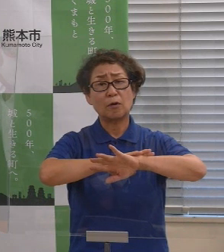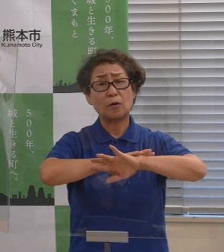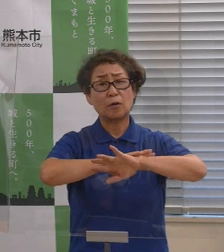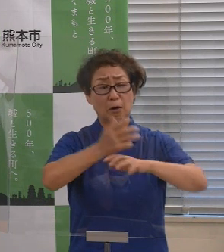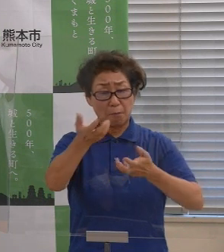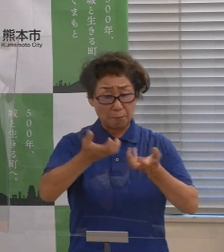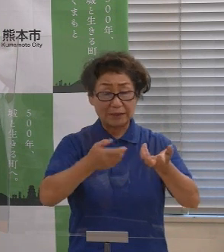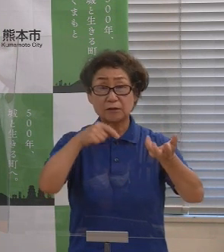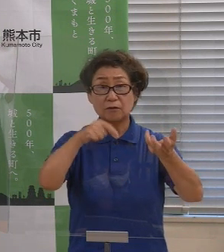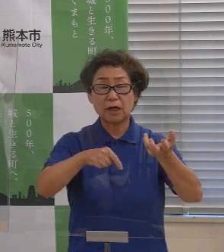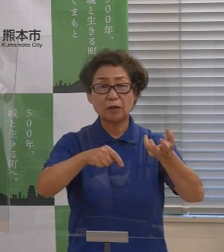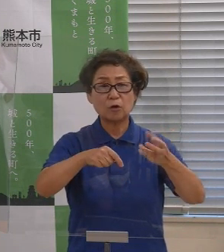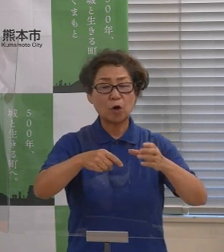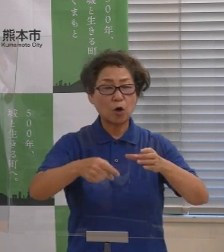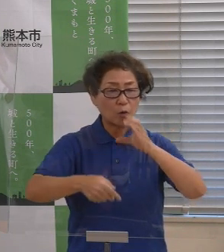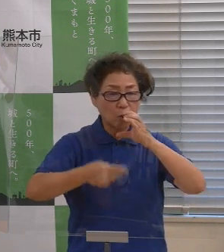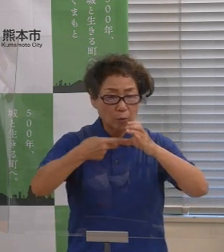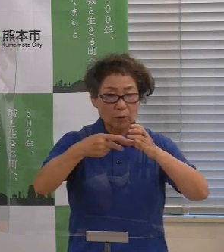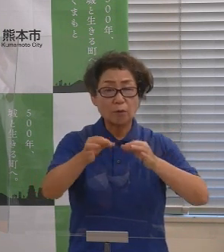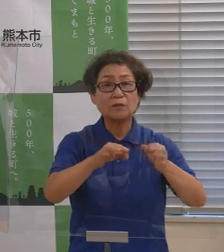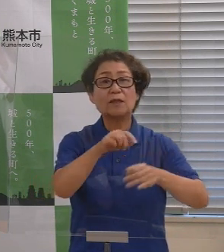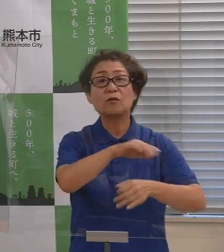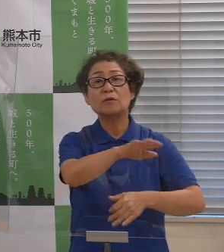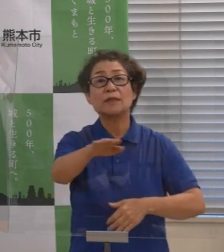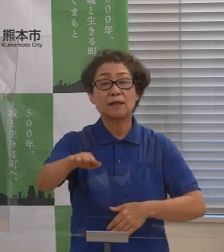町の飲食店の方々の、